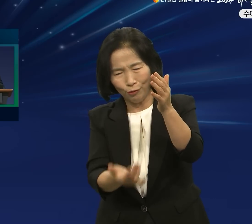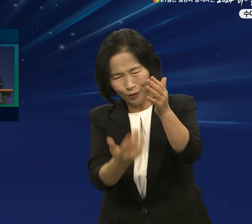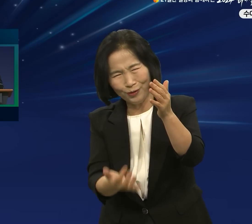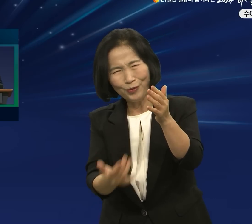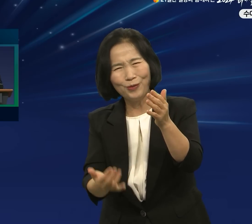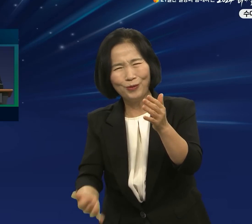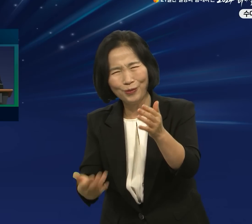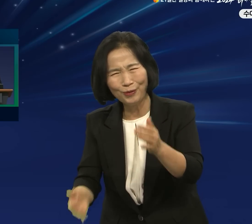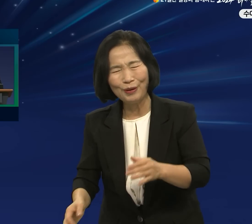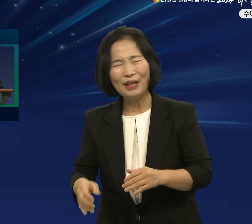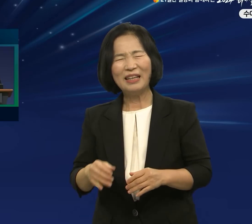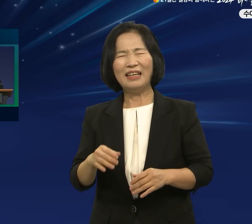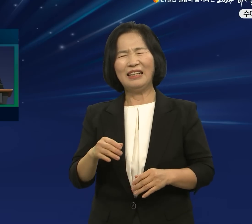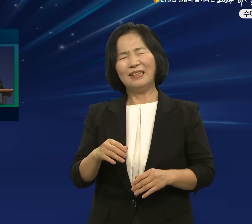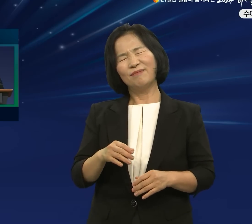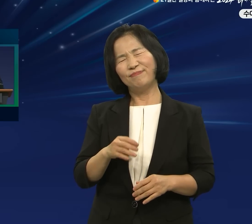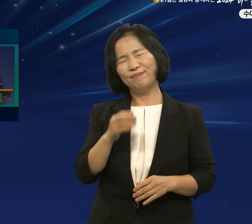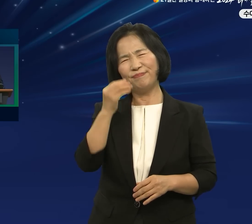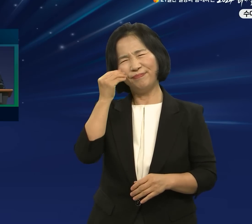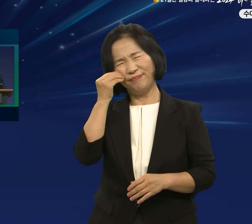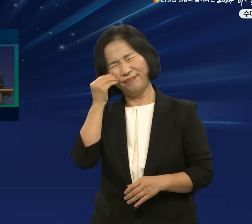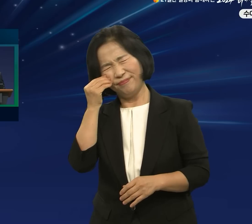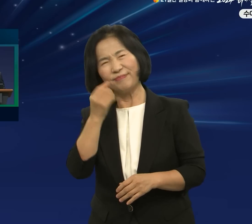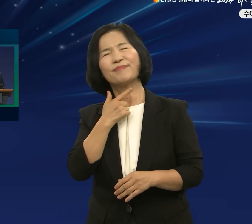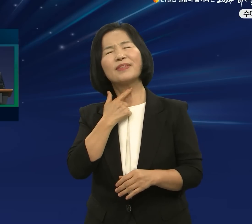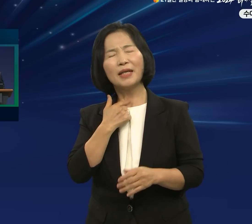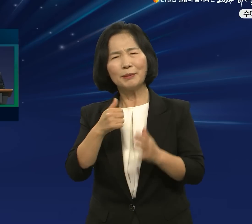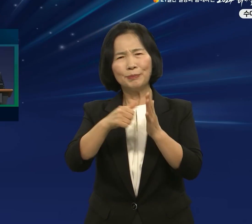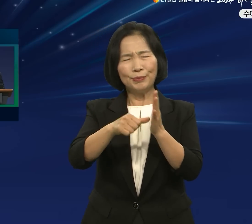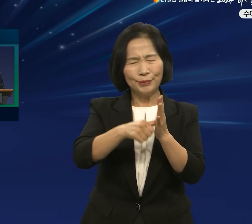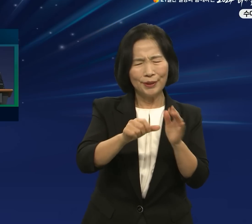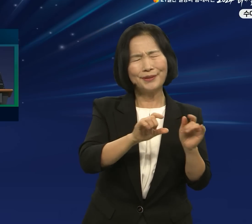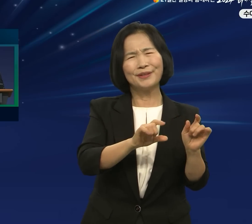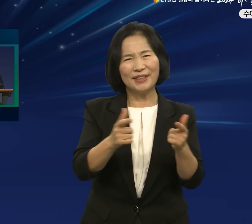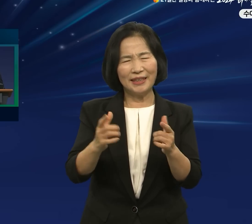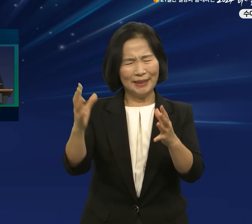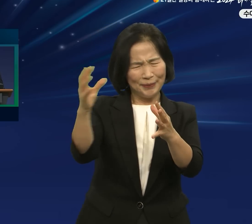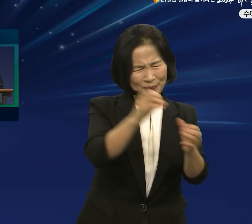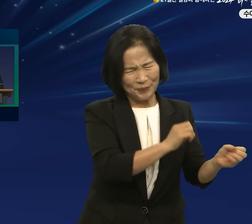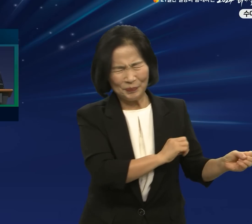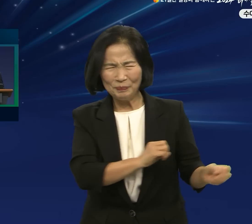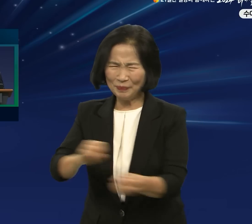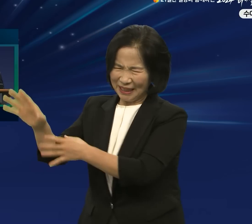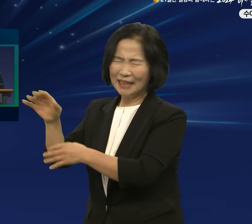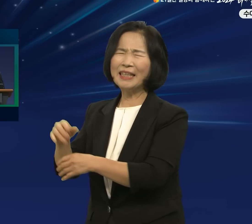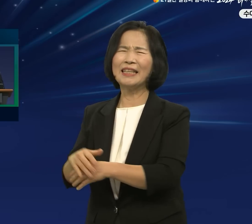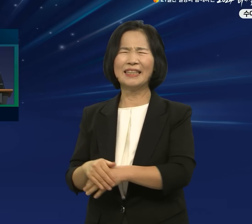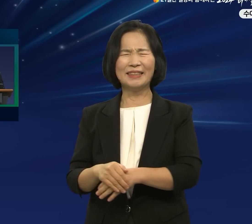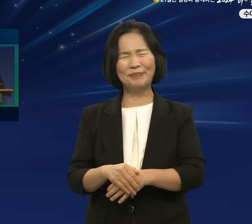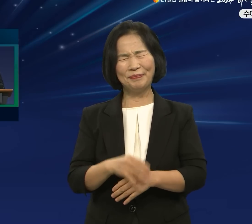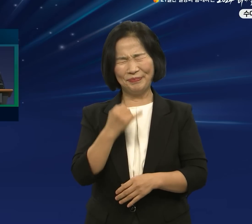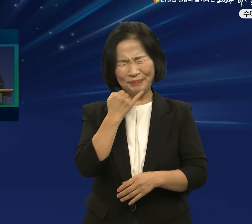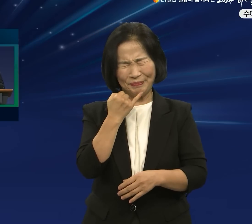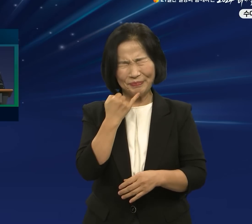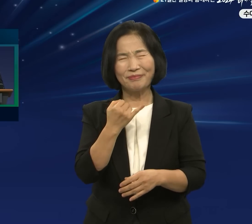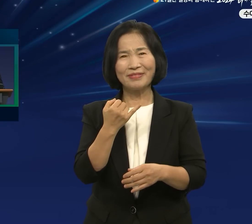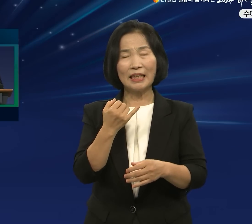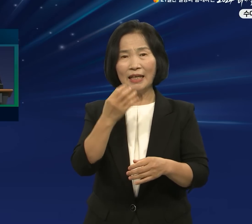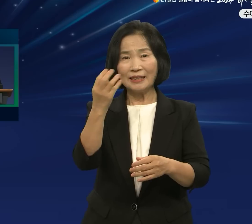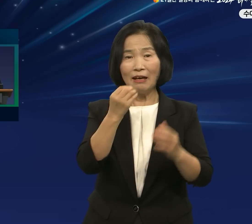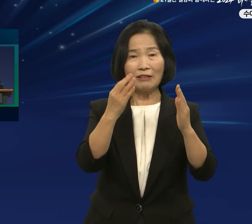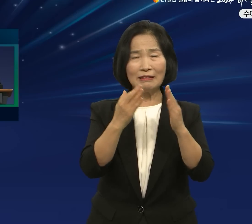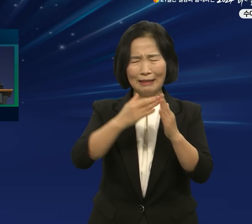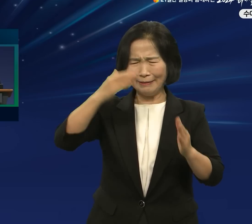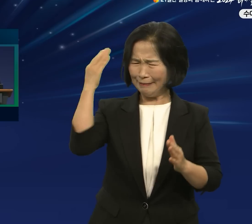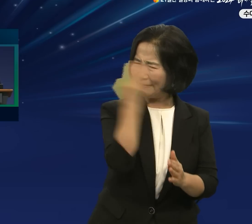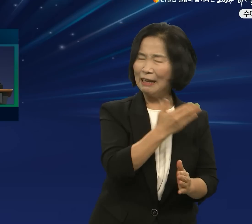그동안 쓰지 않고 모아놨던 물건들을 다 치우는 성전 정화가 일어났습니다. 이런 일이